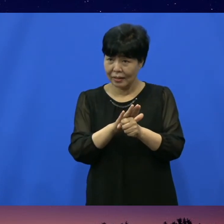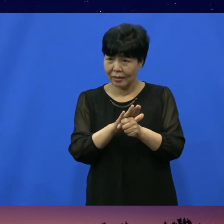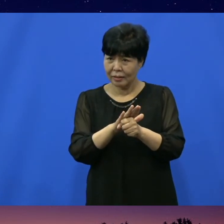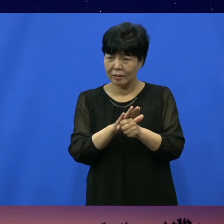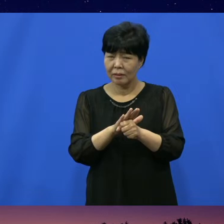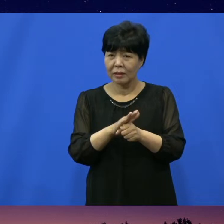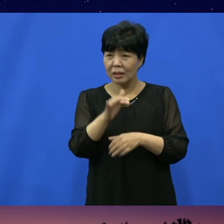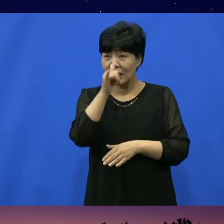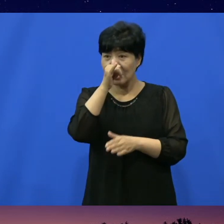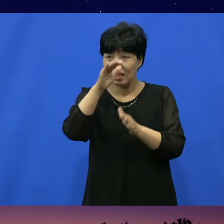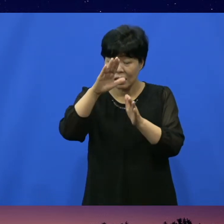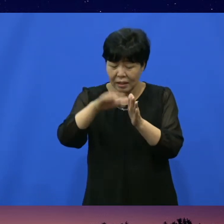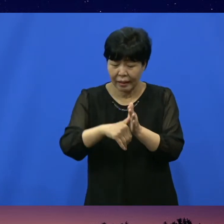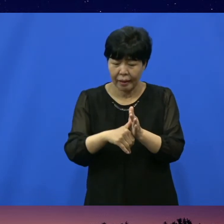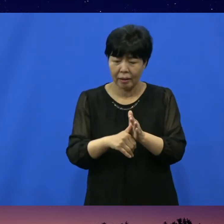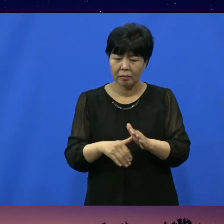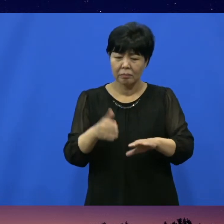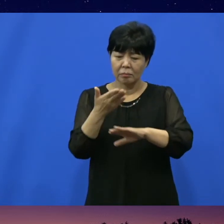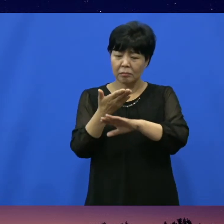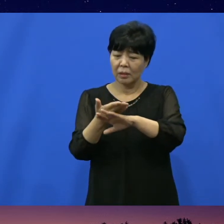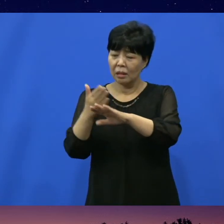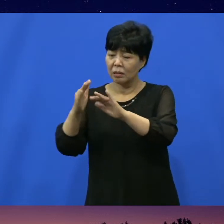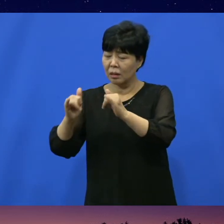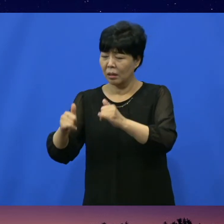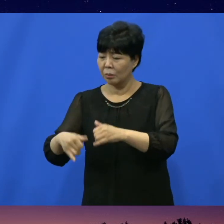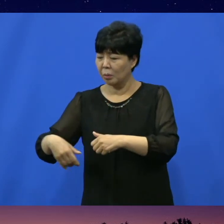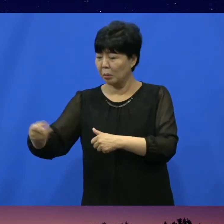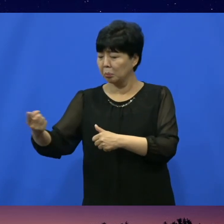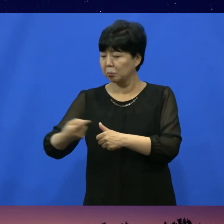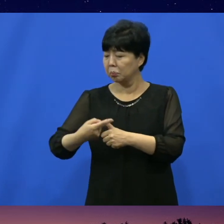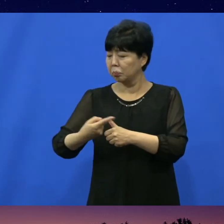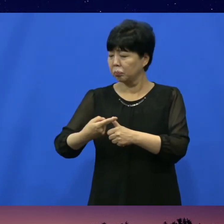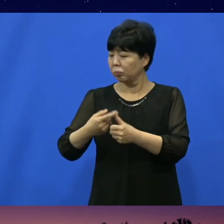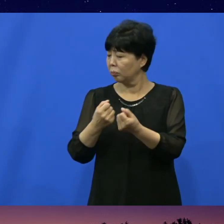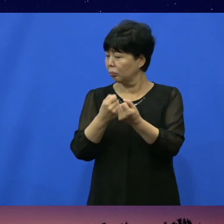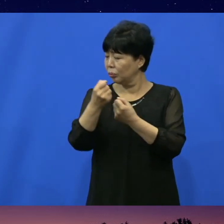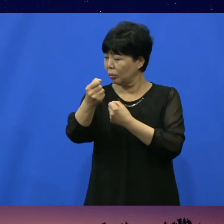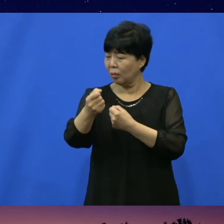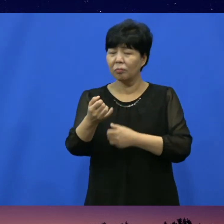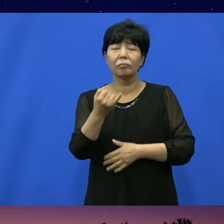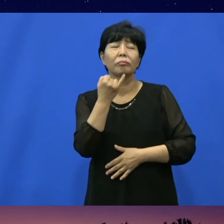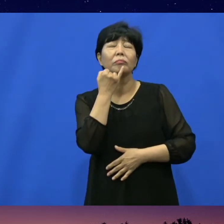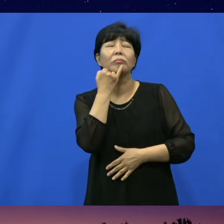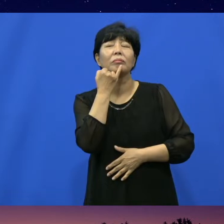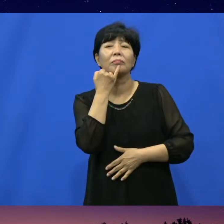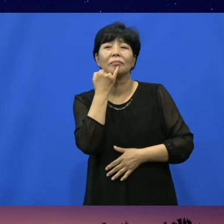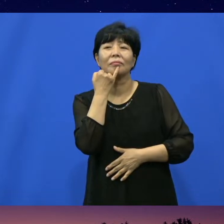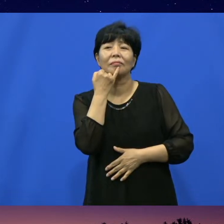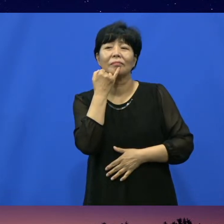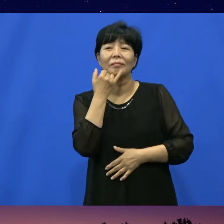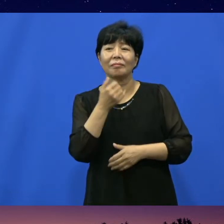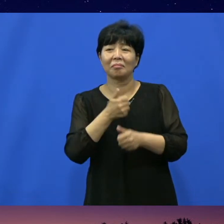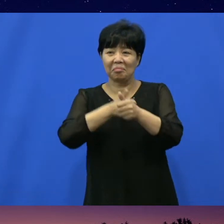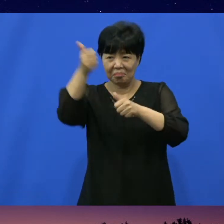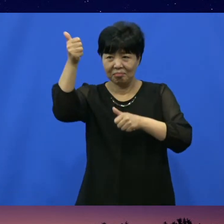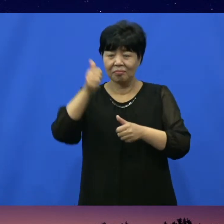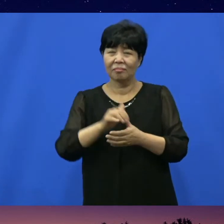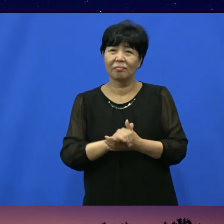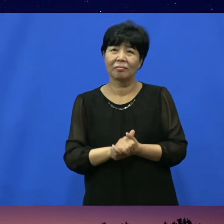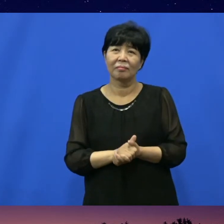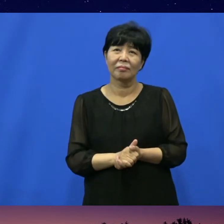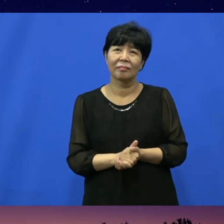다른 사람이 나를 뭐라고 좀 디스를 하고 뭐라 해도요, 그렇게 영향을 안 받아요. 그 휘둘리지